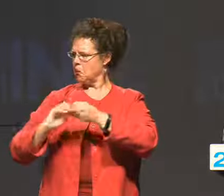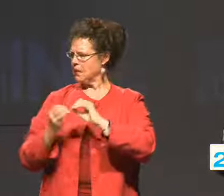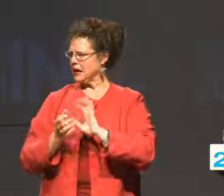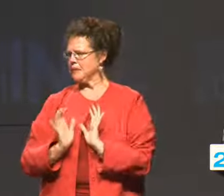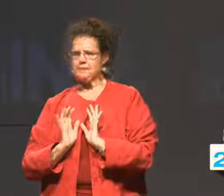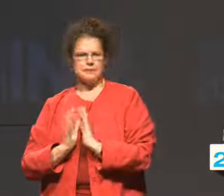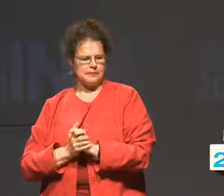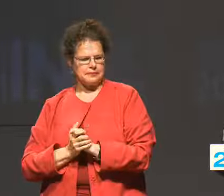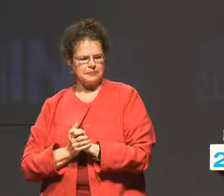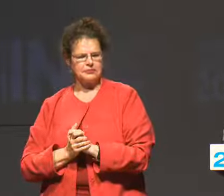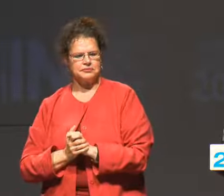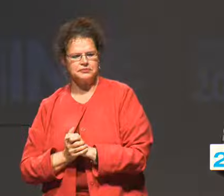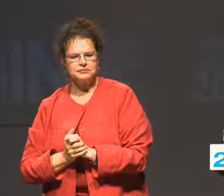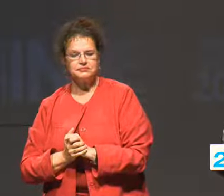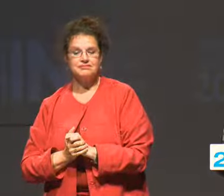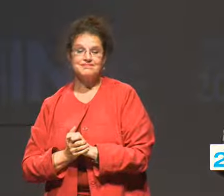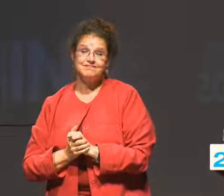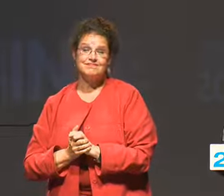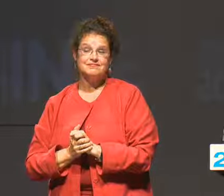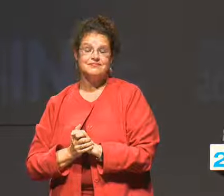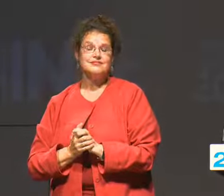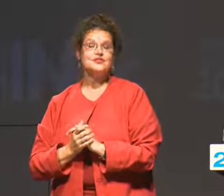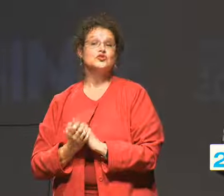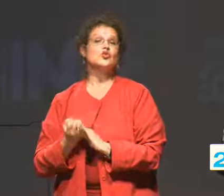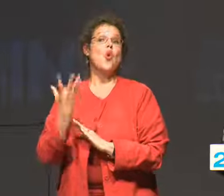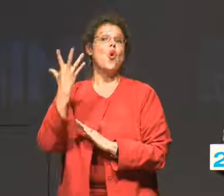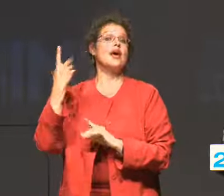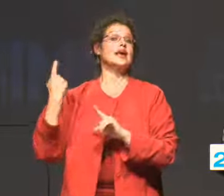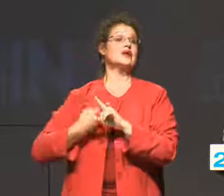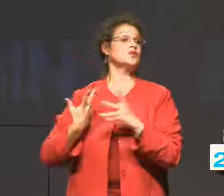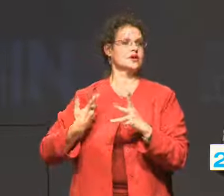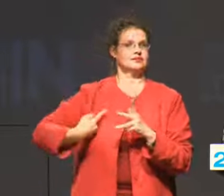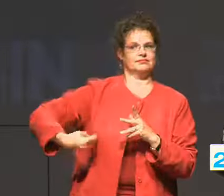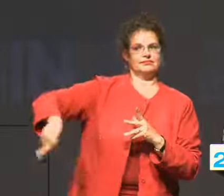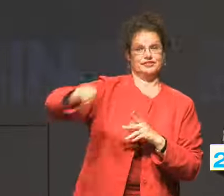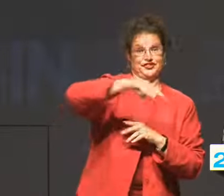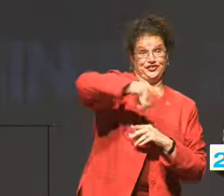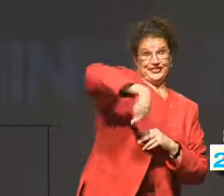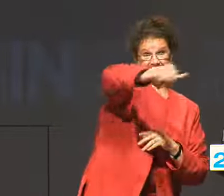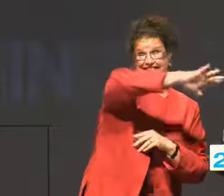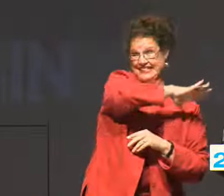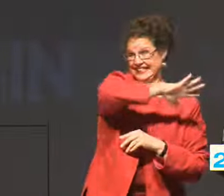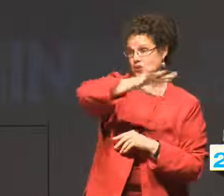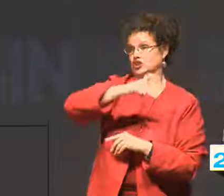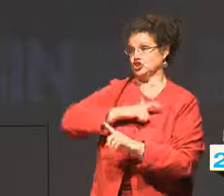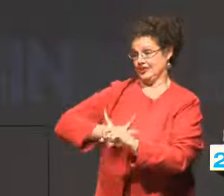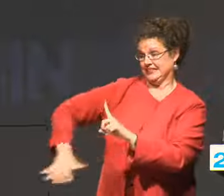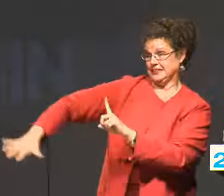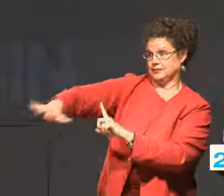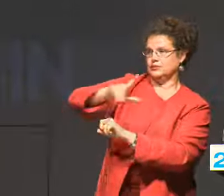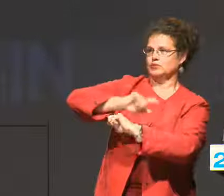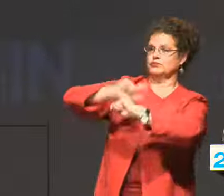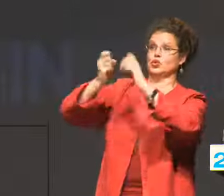bezeichnen wir uns oft auch, dass wir diese Inklusion auch wirklich schaffen. Aber die neue Herausforderung in